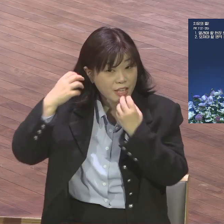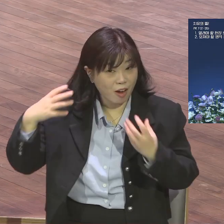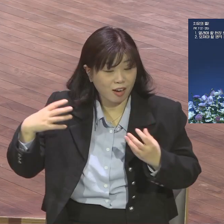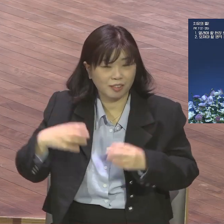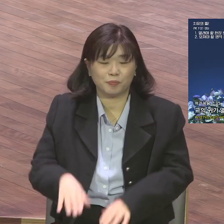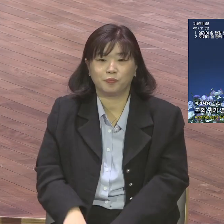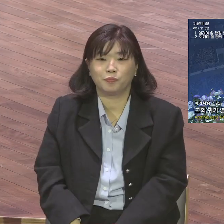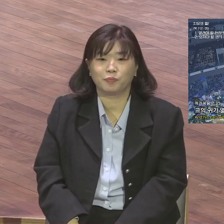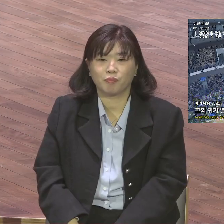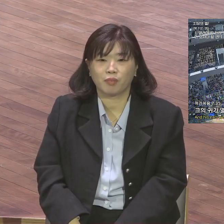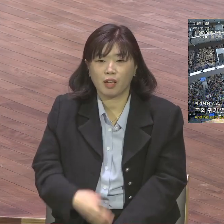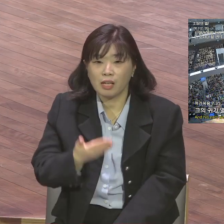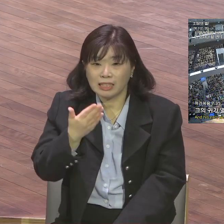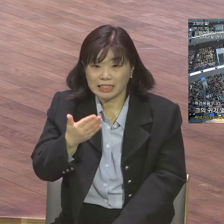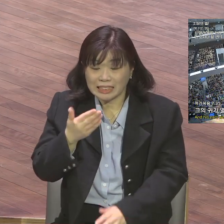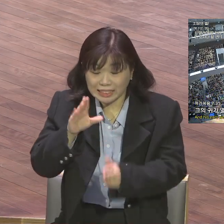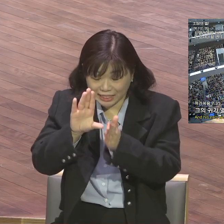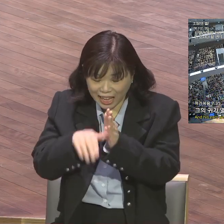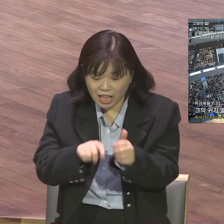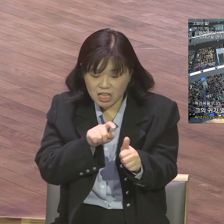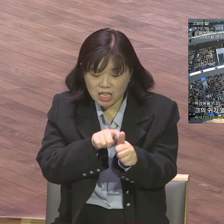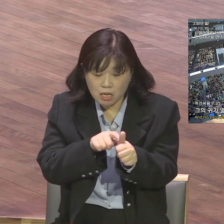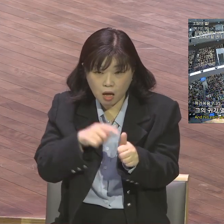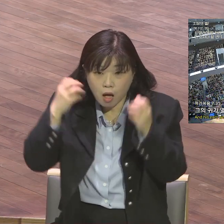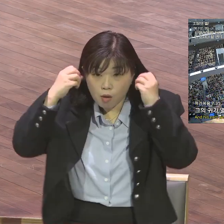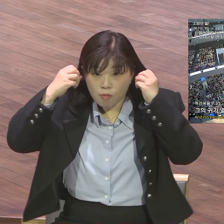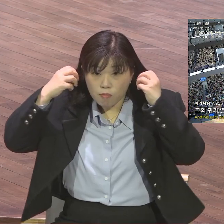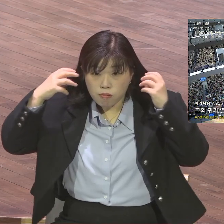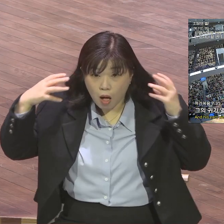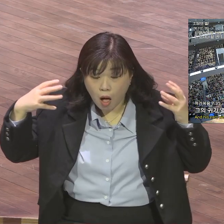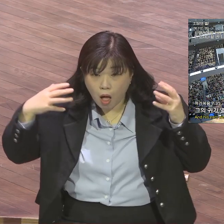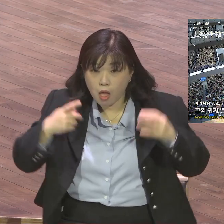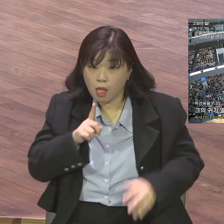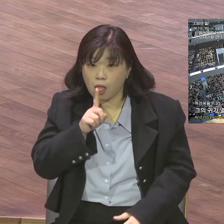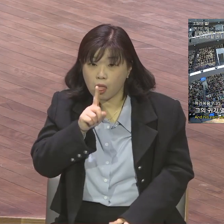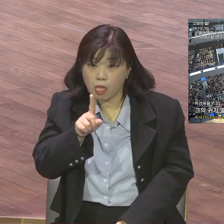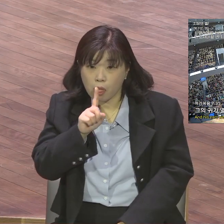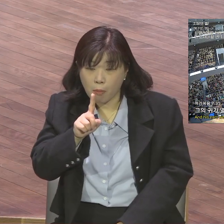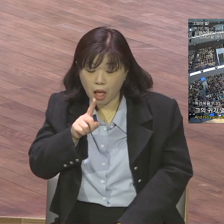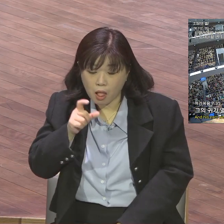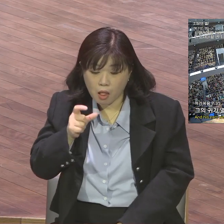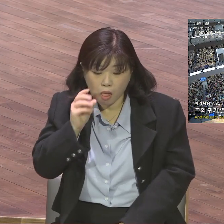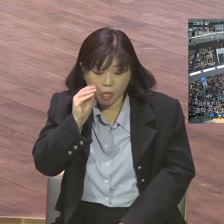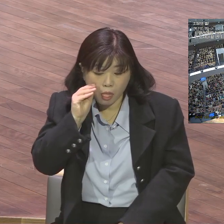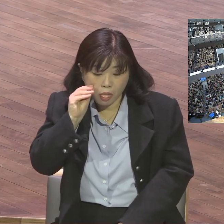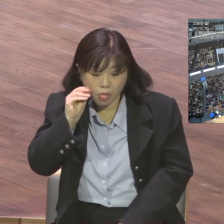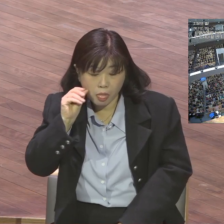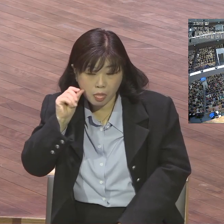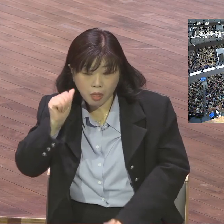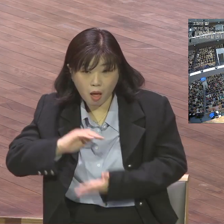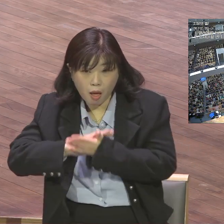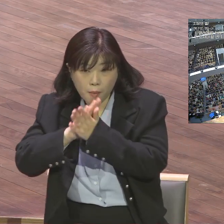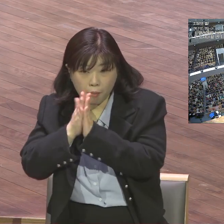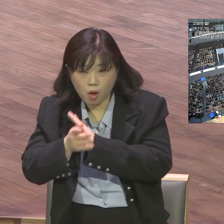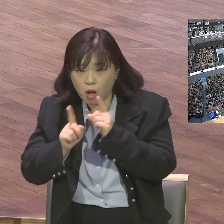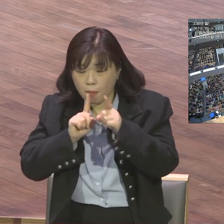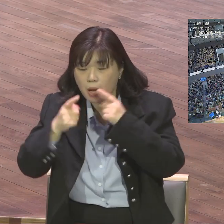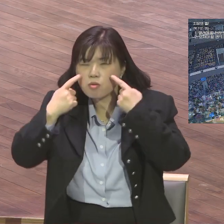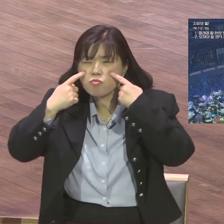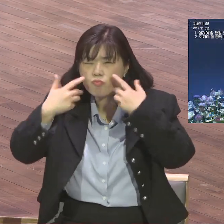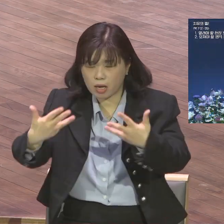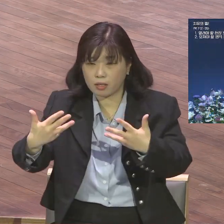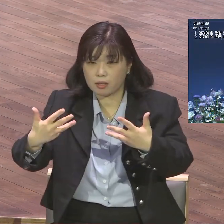35절입니다. 그의 귀가 열리고 혀가 맺힌 것이 곧 풀려 말이 분명하여졌더라. 예수님께서 이 사람의